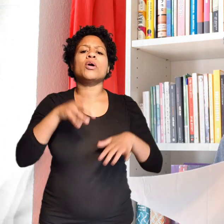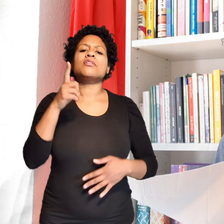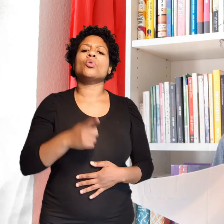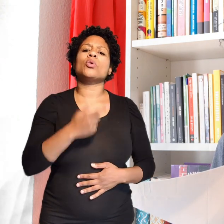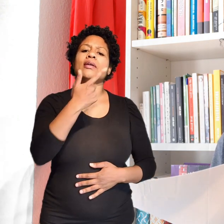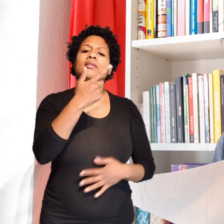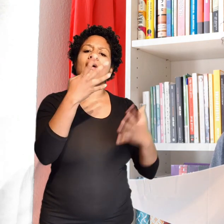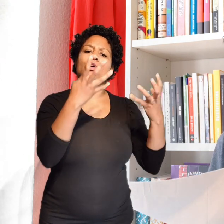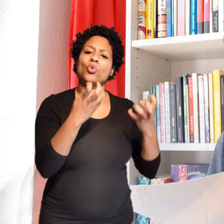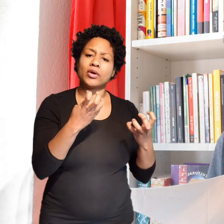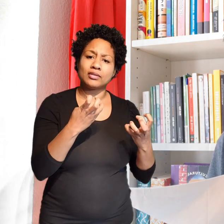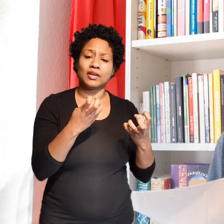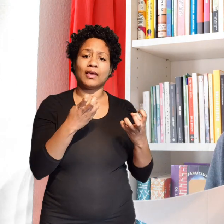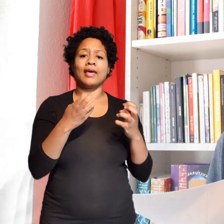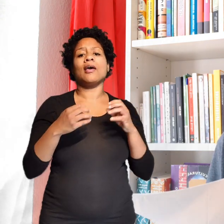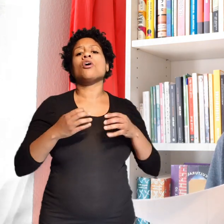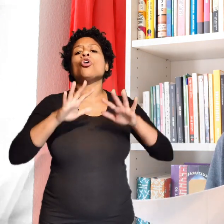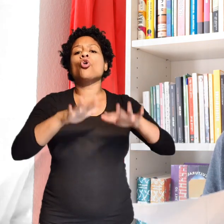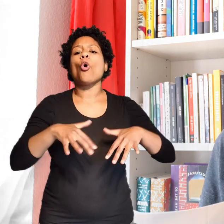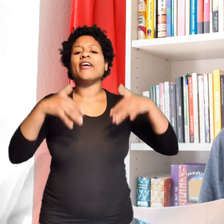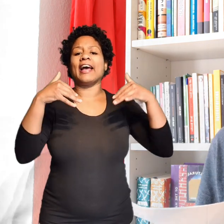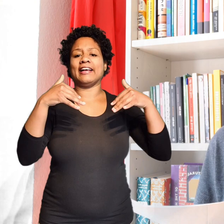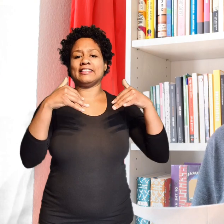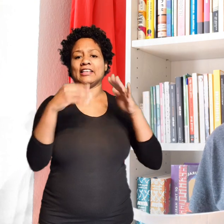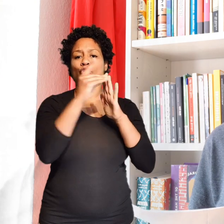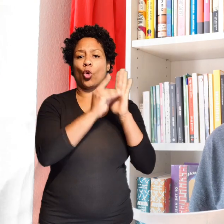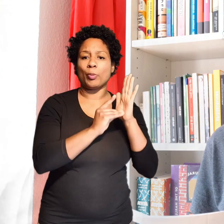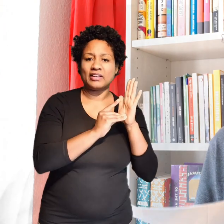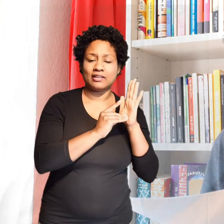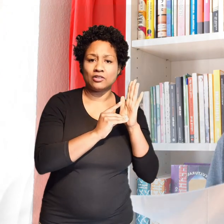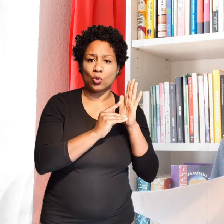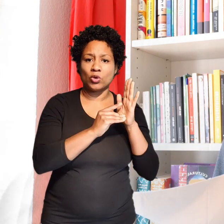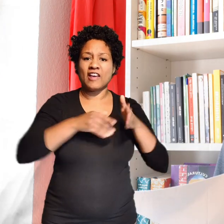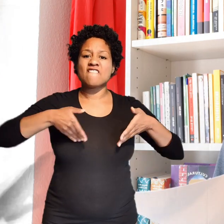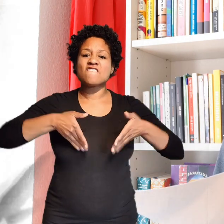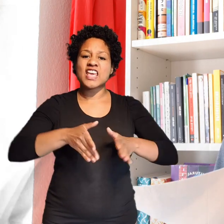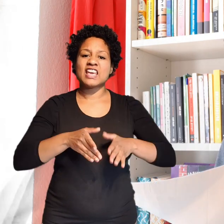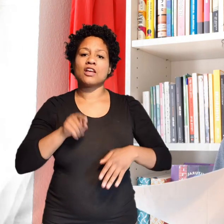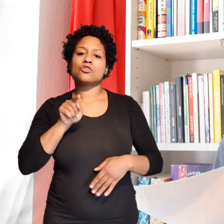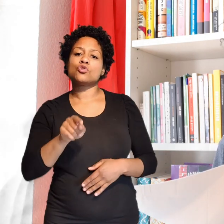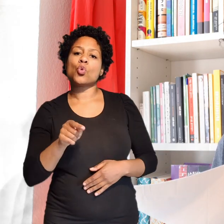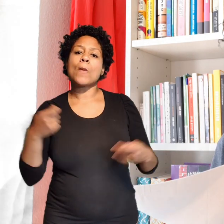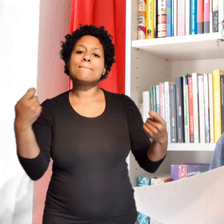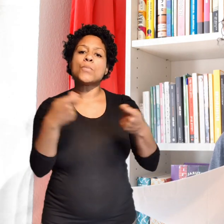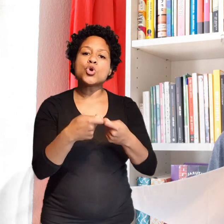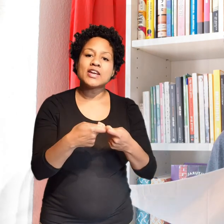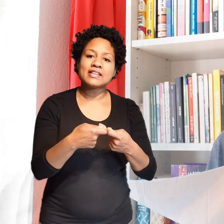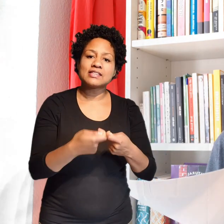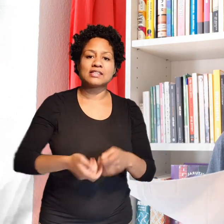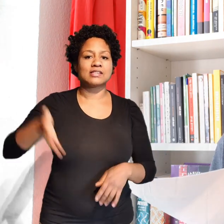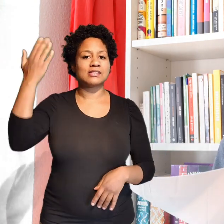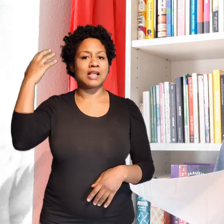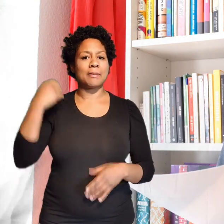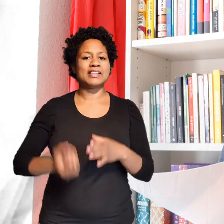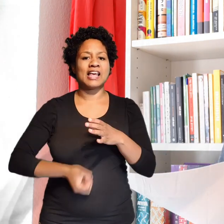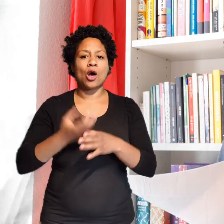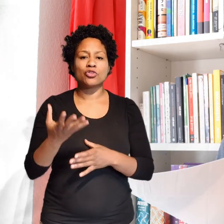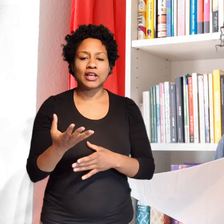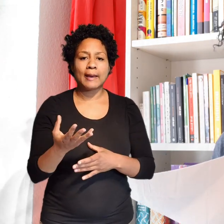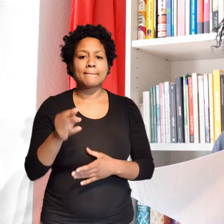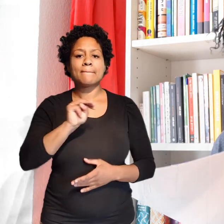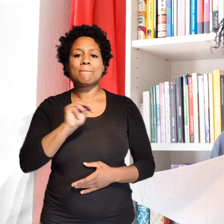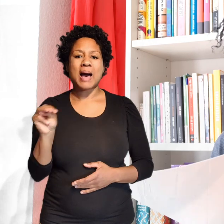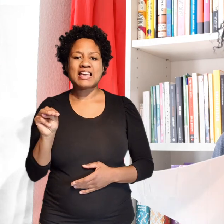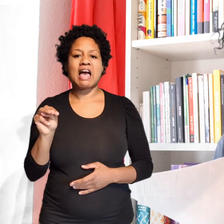erschienenen Kongressdokumentation Wege zu Bündnissen, herausgegeben von Maya Yin